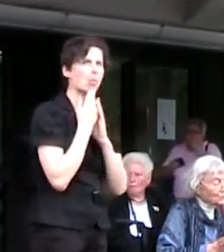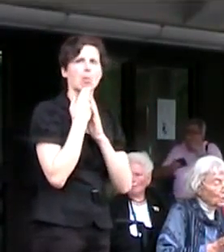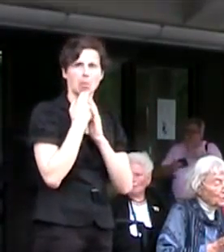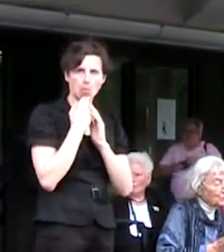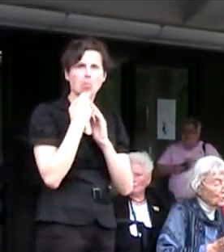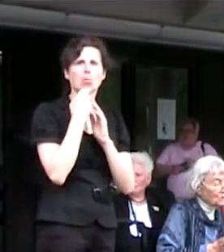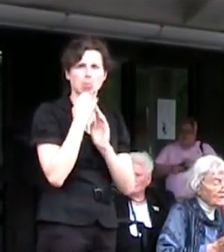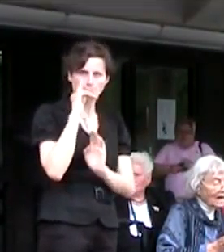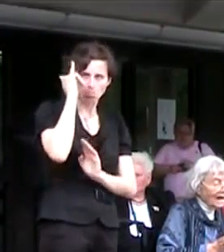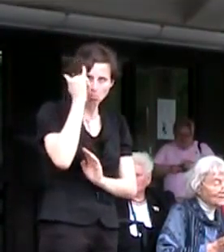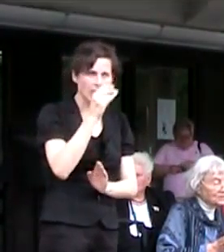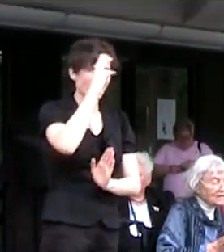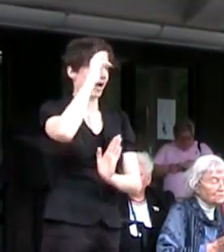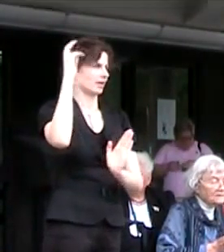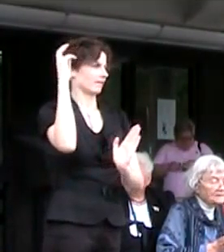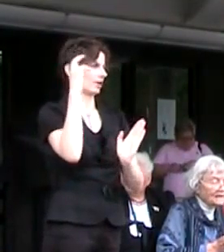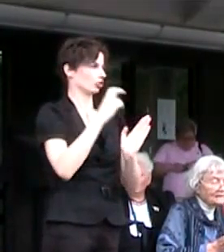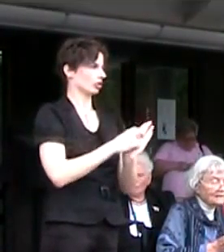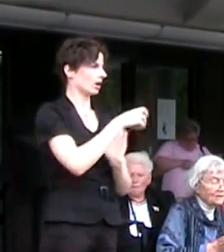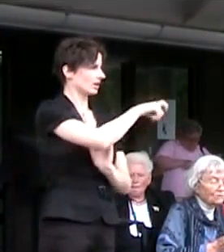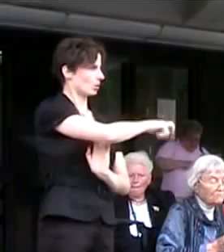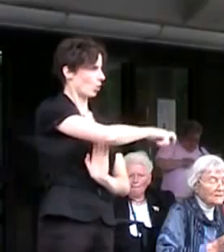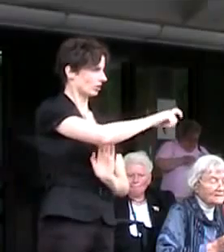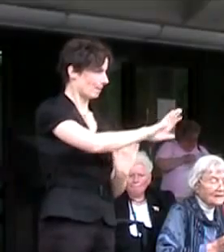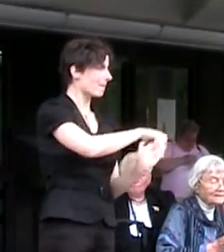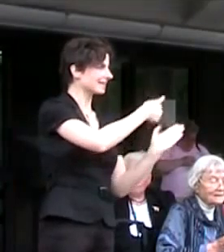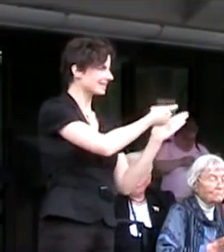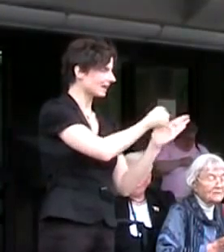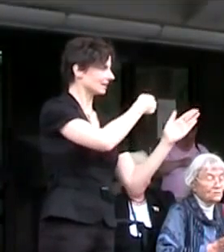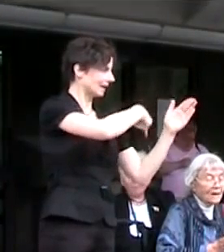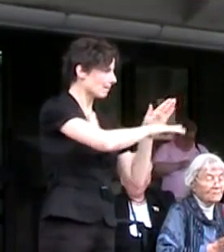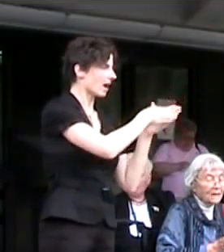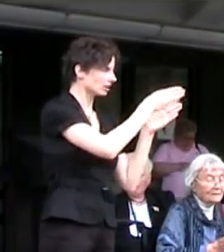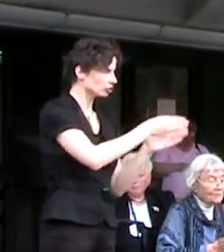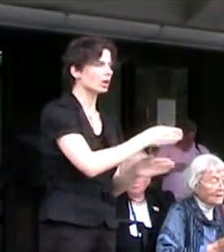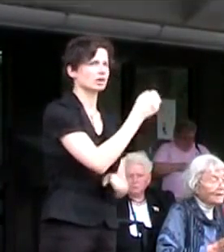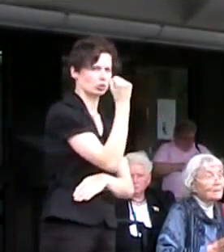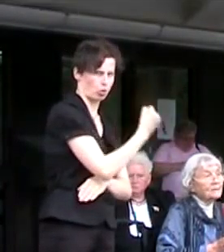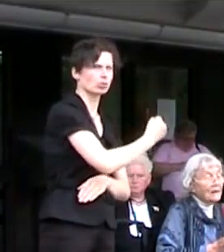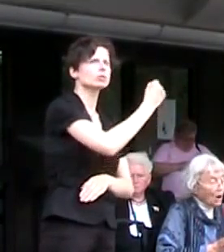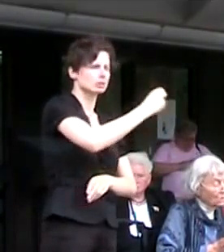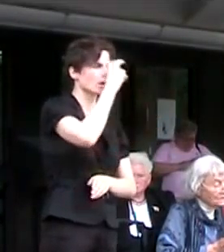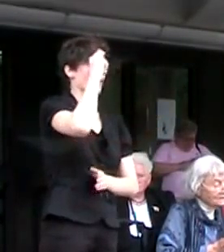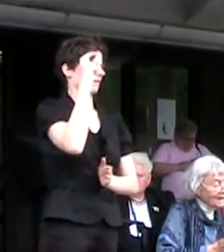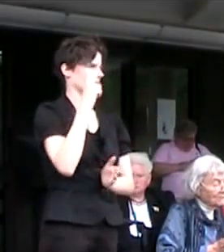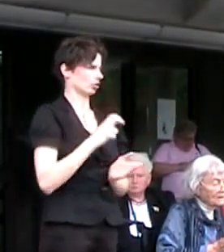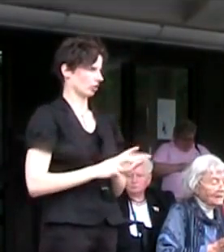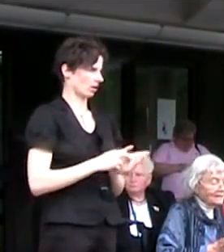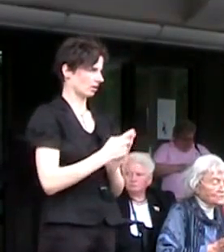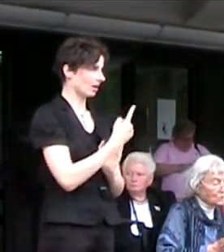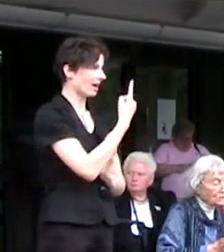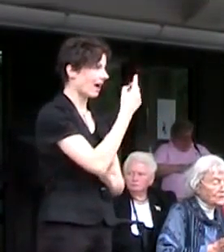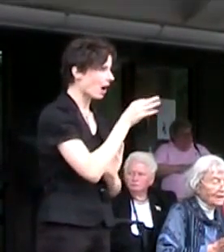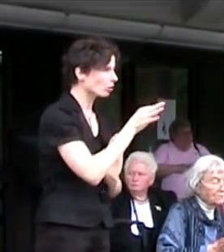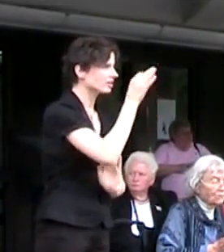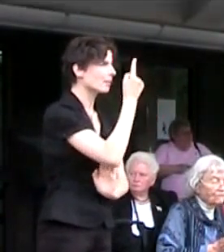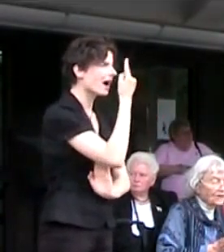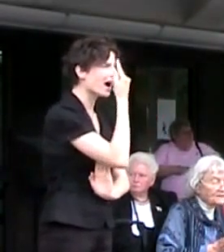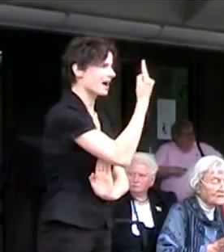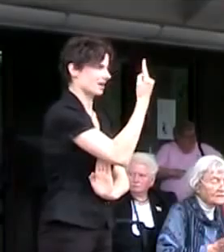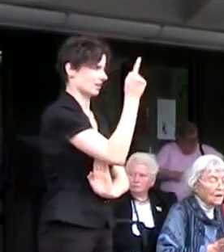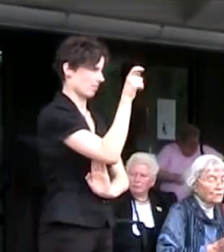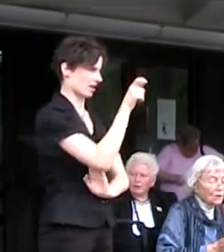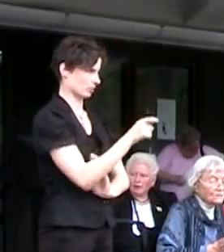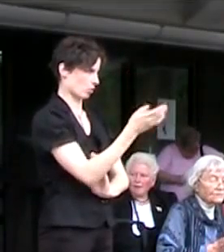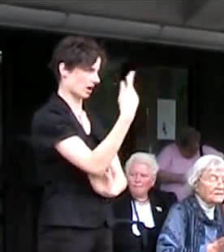der Tötung der Anstaltspatientinnen und Patienten mitzuarbeiten, mit Ausnahme des Göttinger